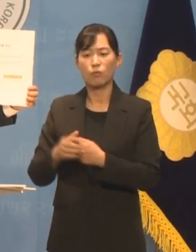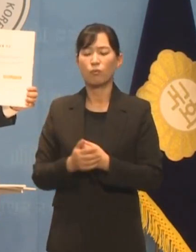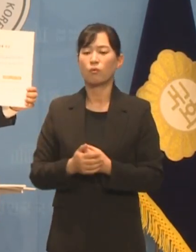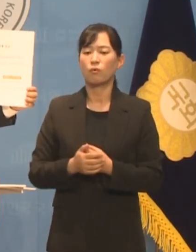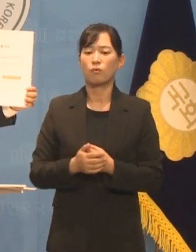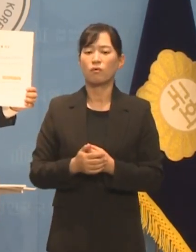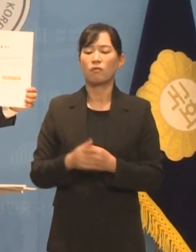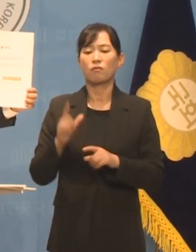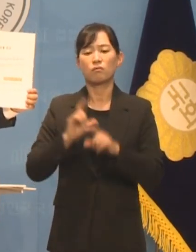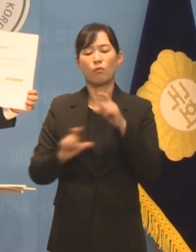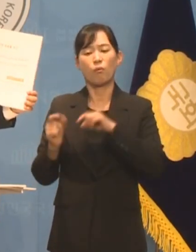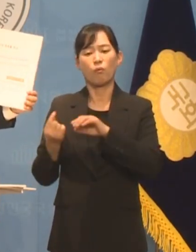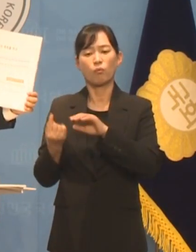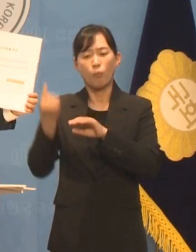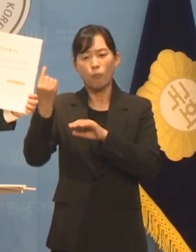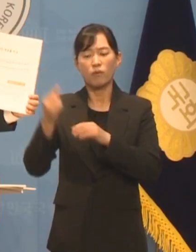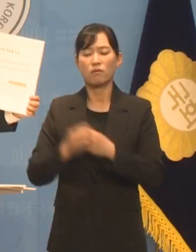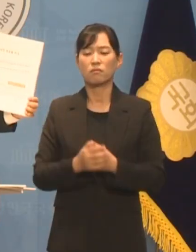그리면서 높습니다.